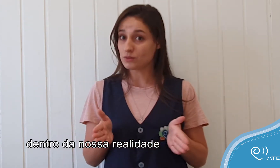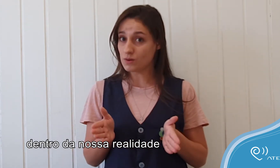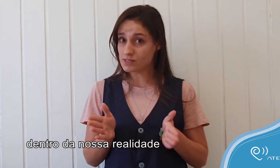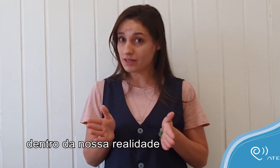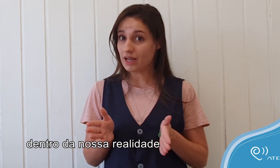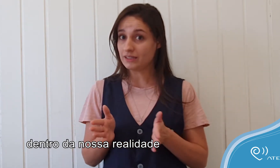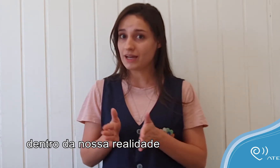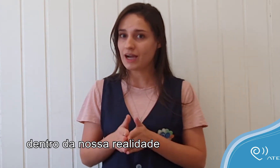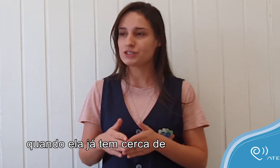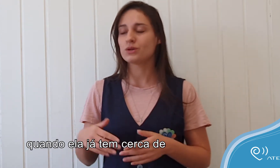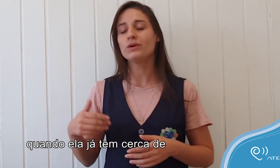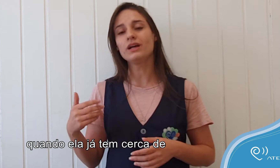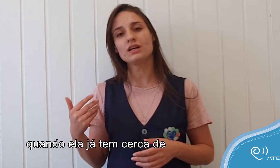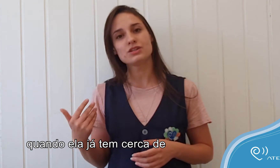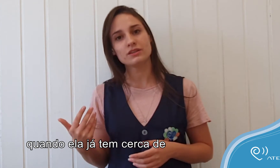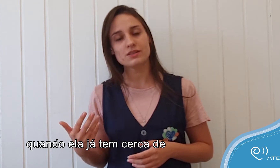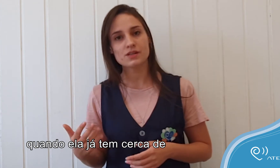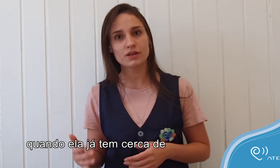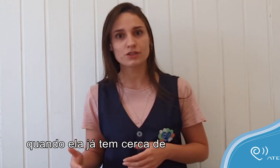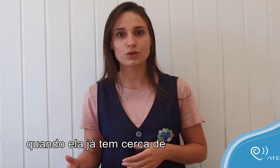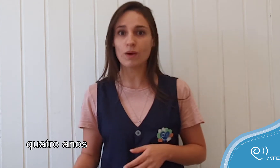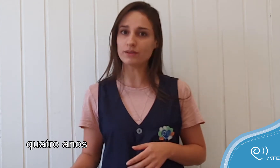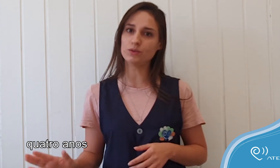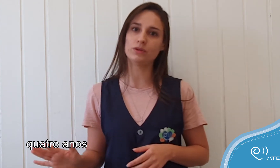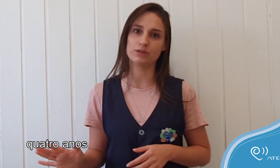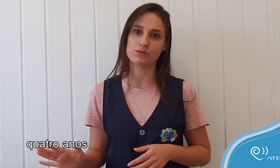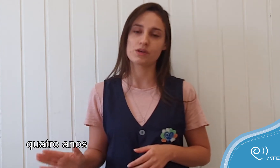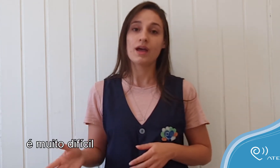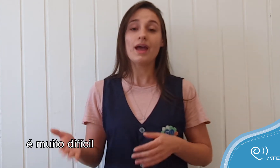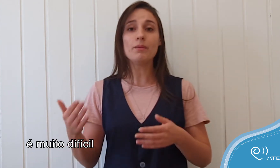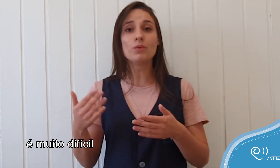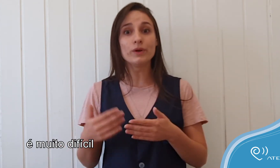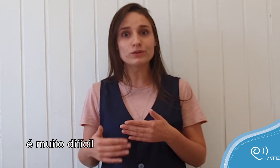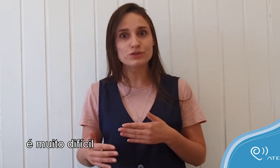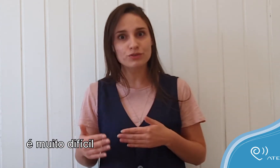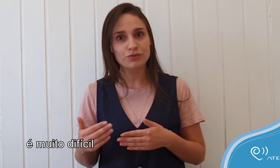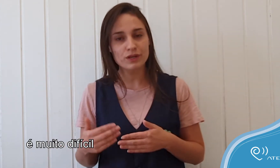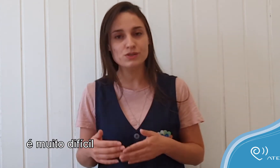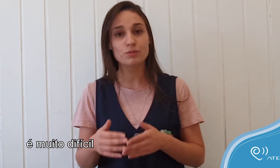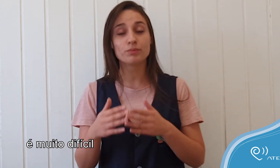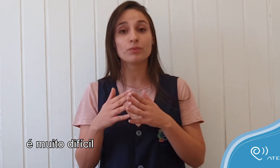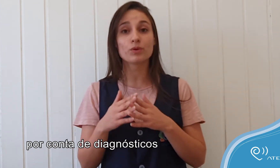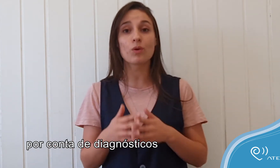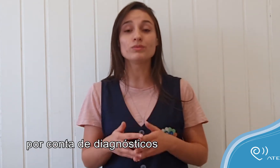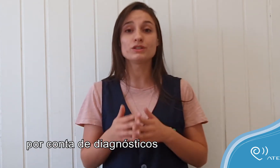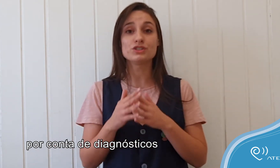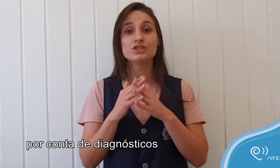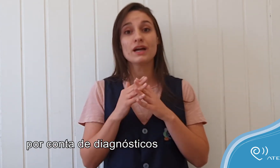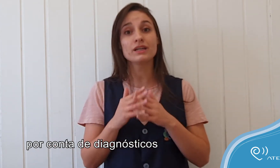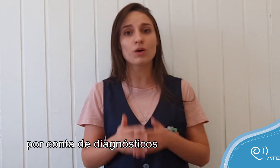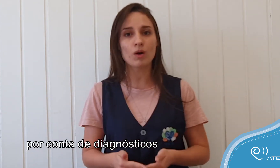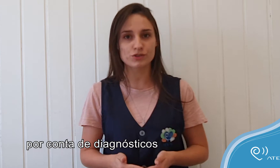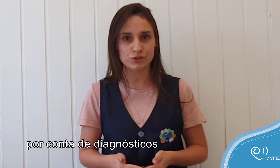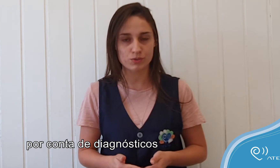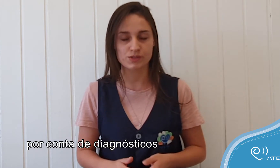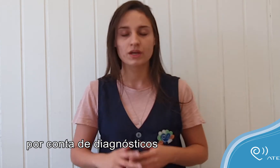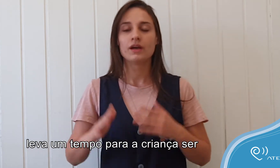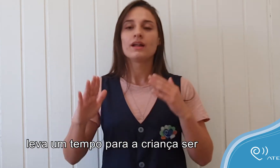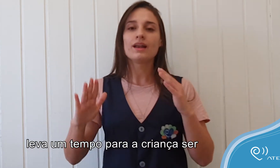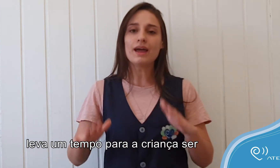nossa realidade quando ela já tem cerca de 4 anos. É muito difícil por conta de diagnósticos. Leva